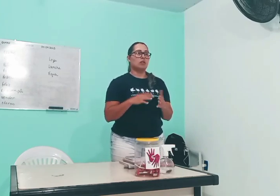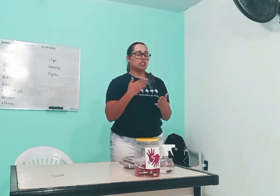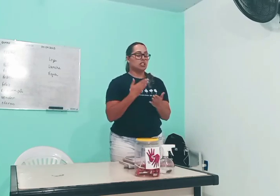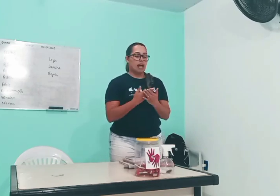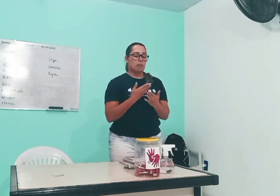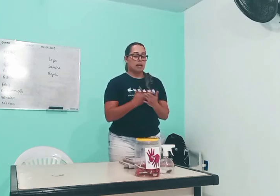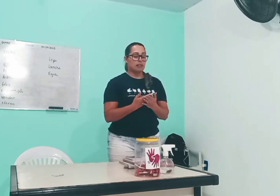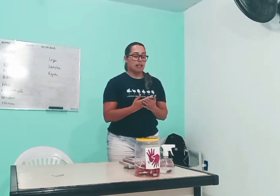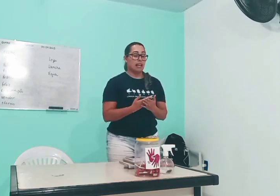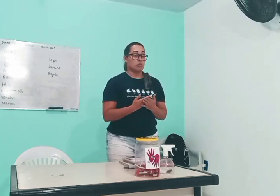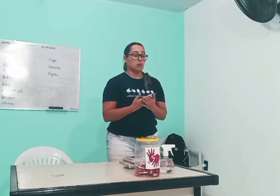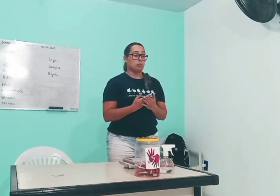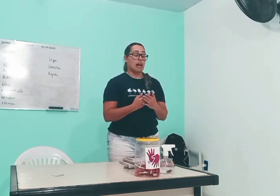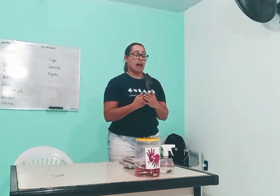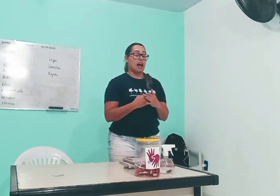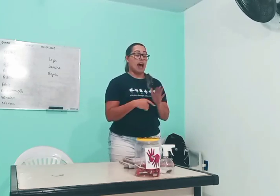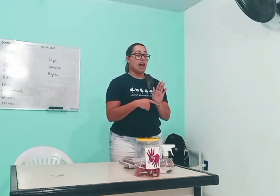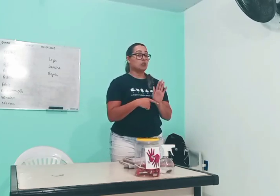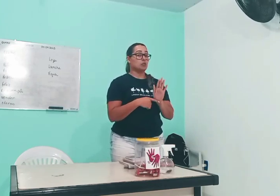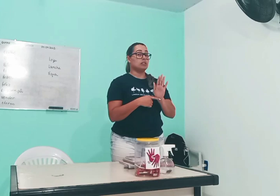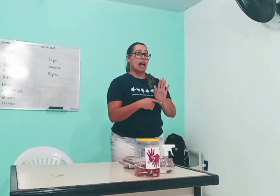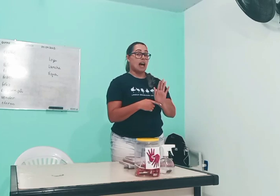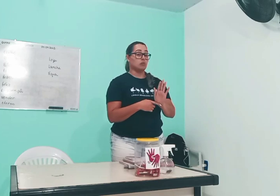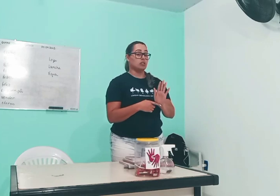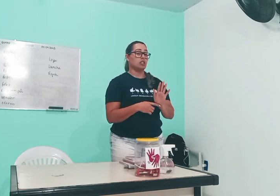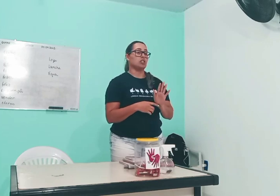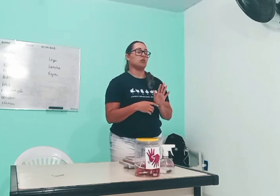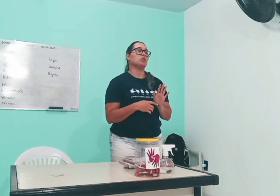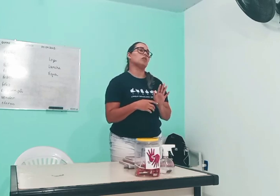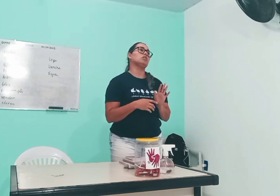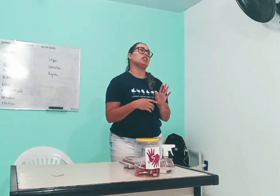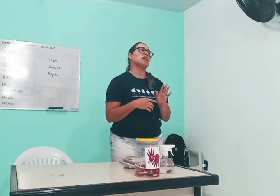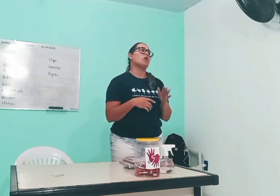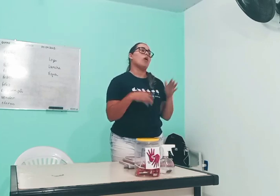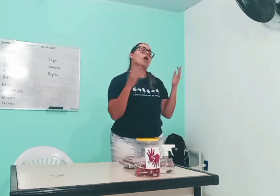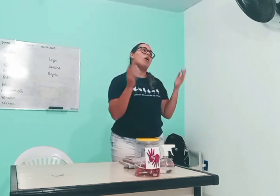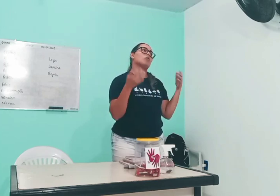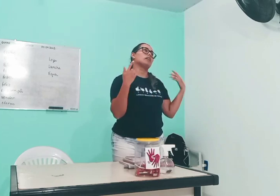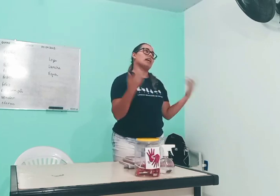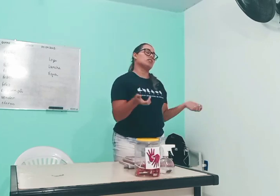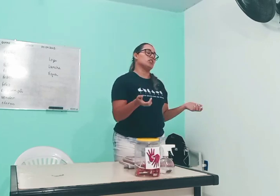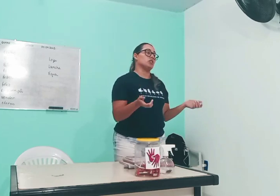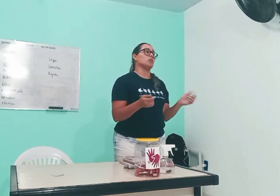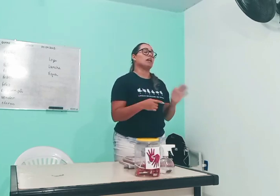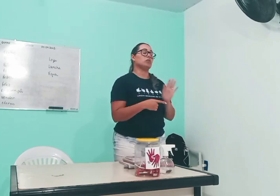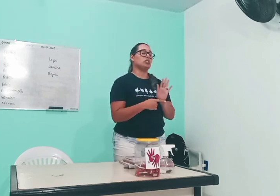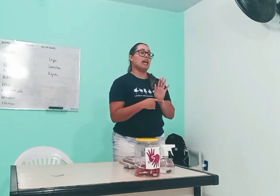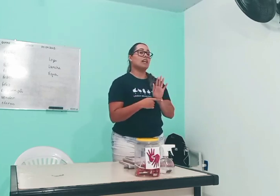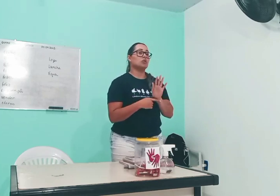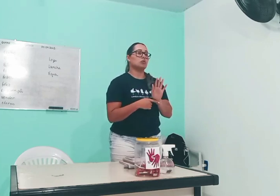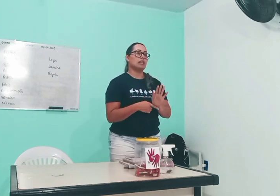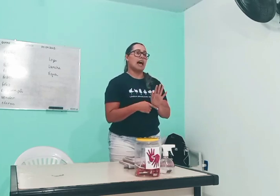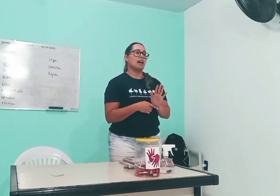gente está aprendendo para ajudar, no sentido não de, coitadinho, mas de ajudar